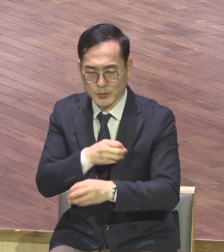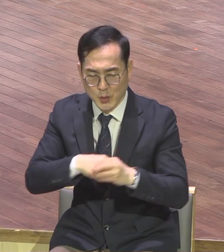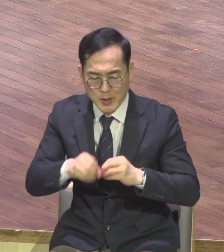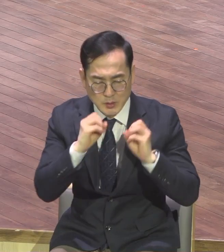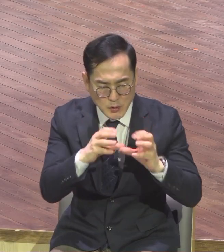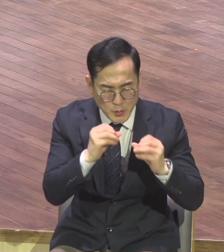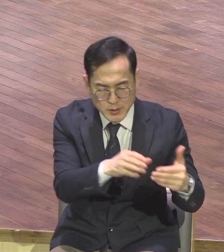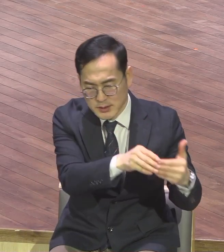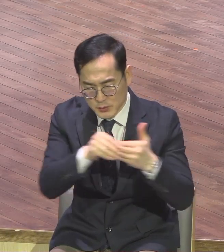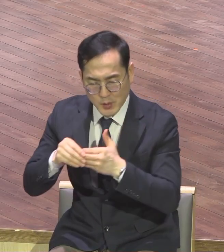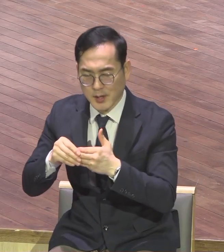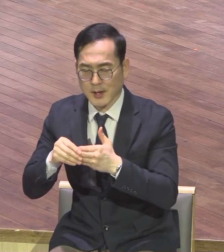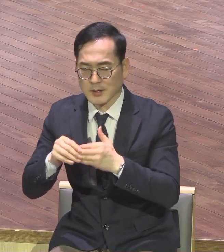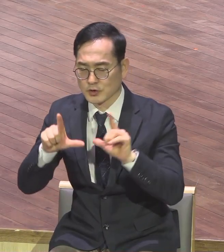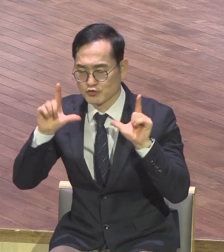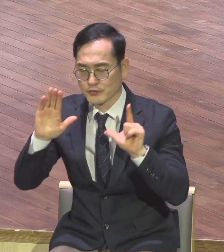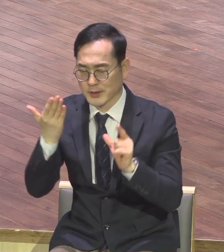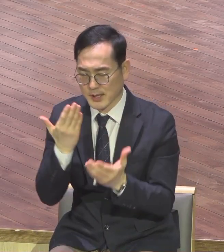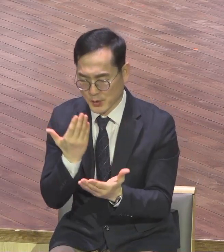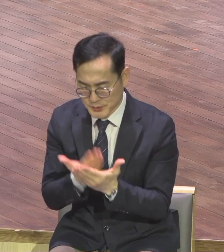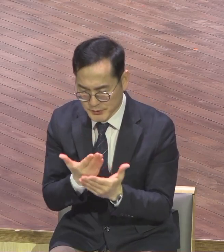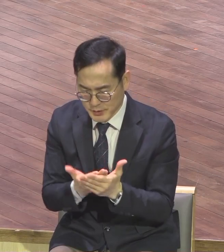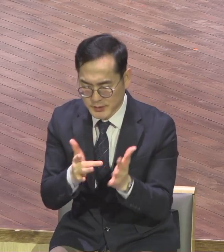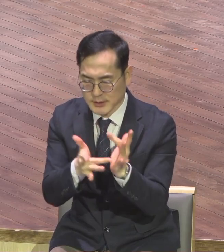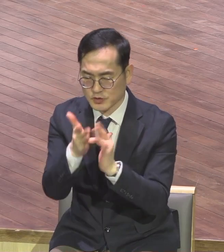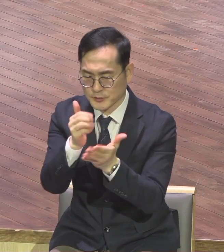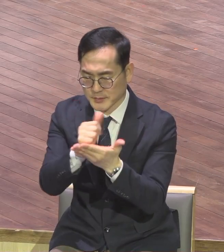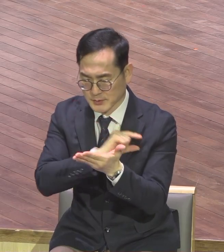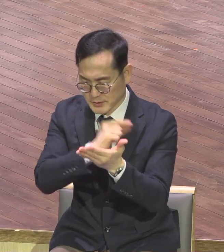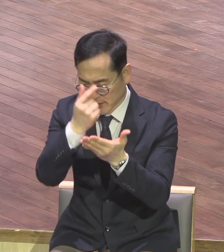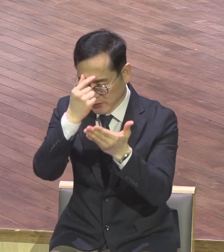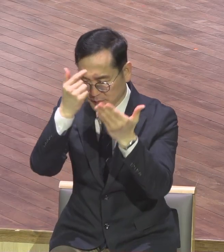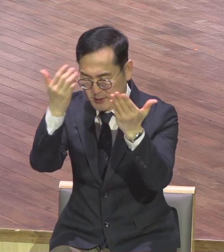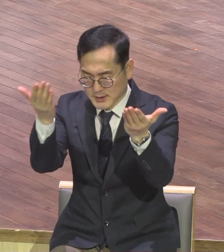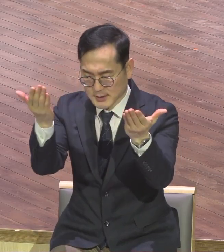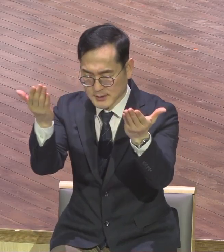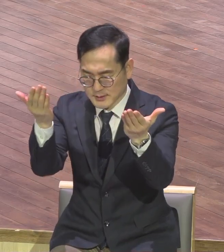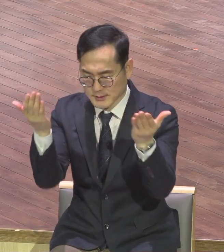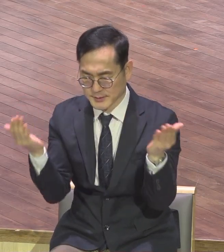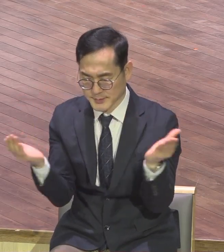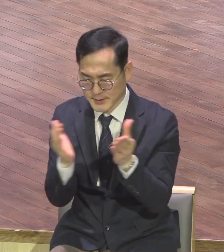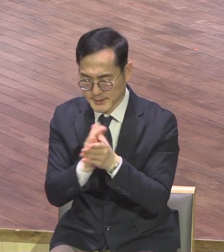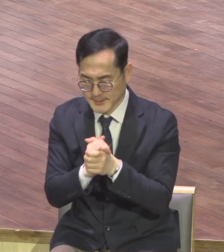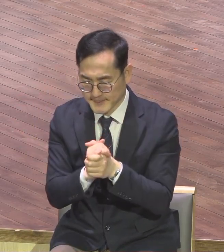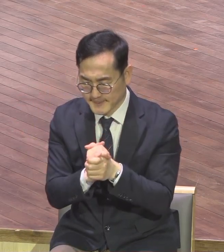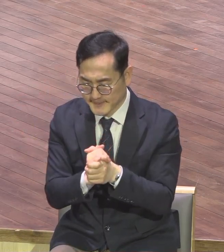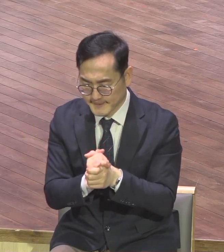주역이 되게 하여 주옵소서. 예수 이름 받들어 기도합니다. 아멘.